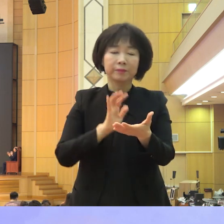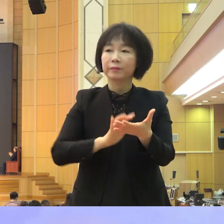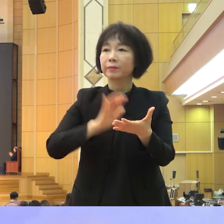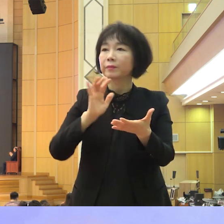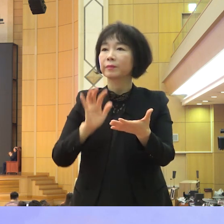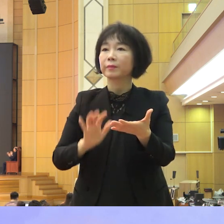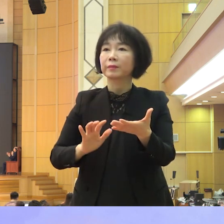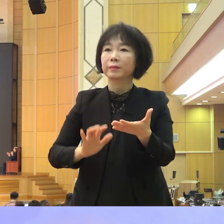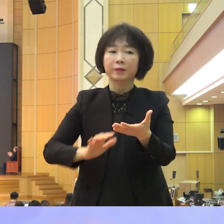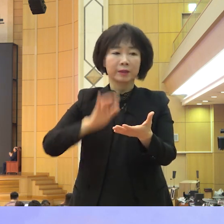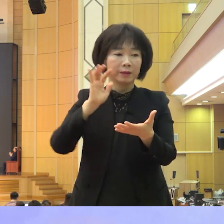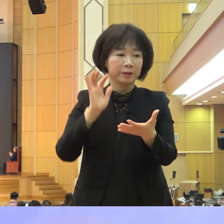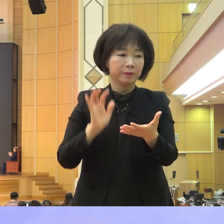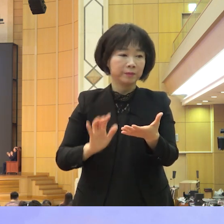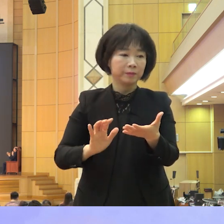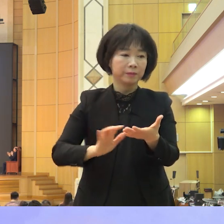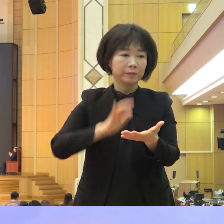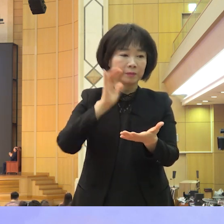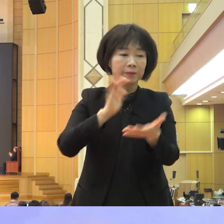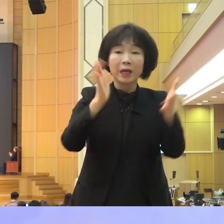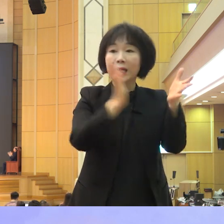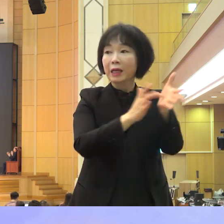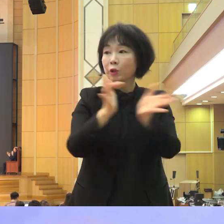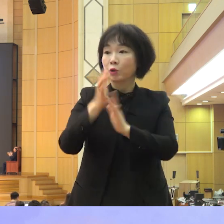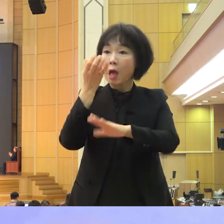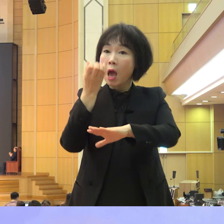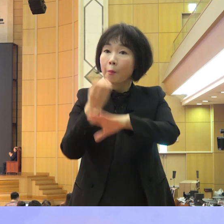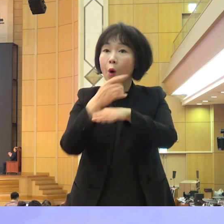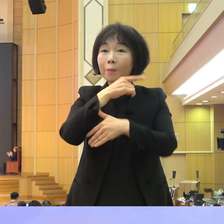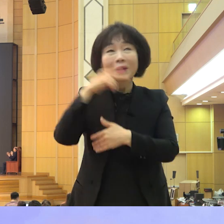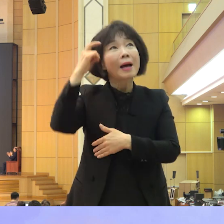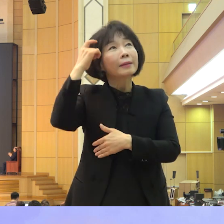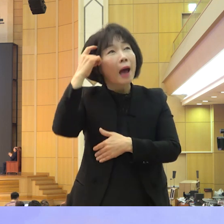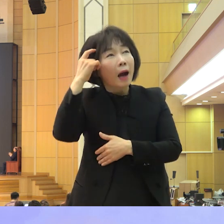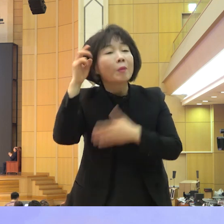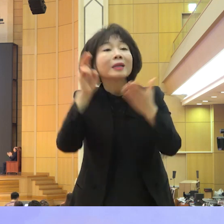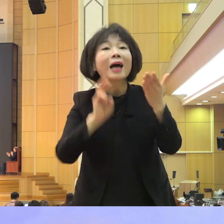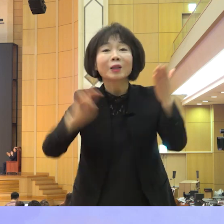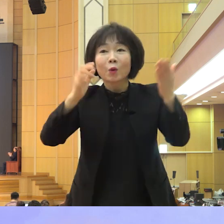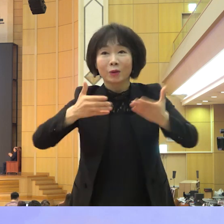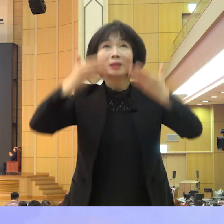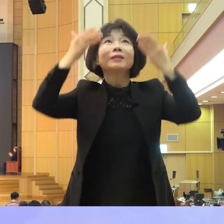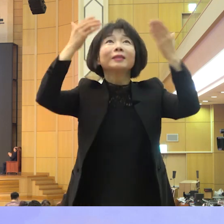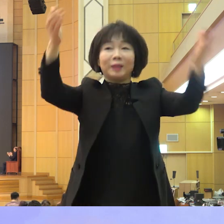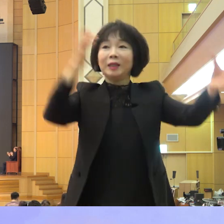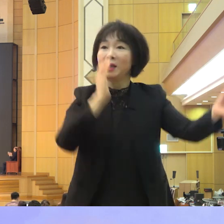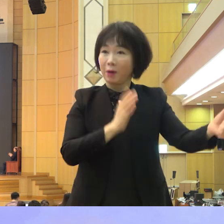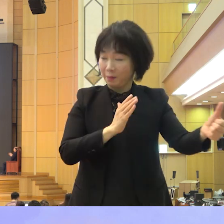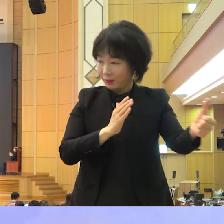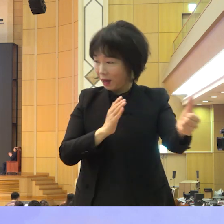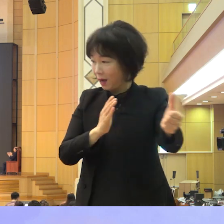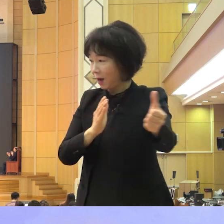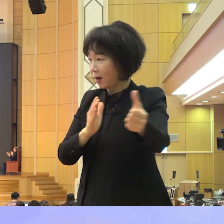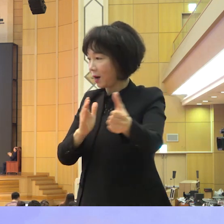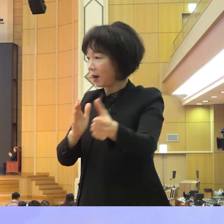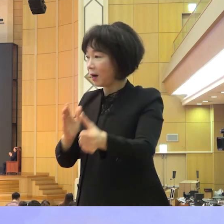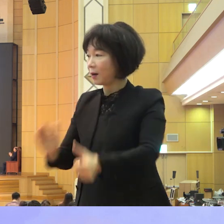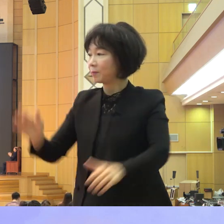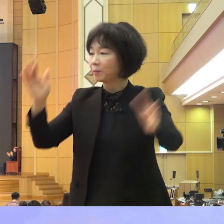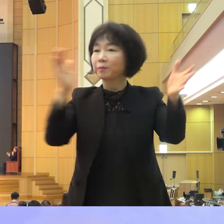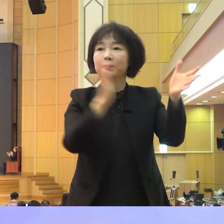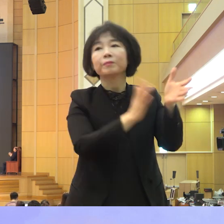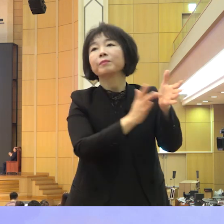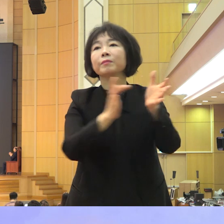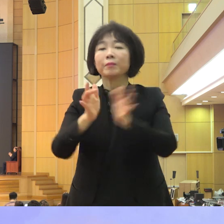예수님의 십자가에 흘린 피를, 예수님의 보혈을 생각하시면서, 그 은혜를 생각하시면서 찬양합니다. 예수 십자가에